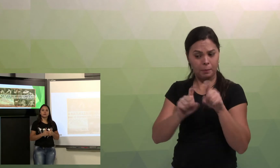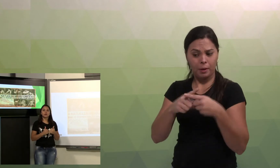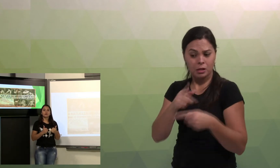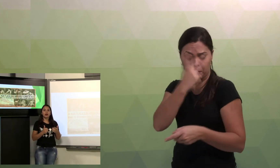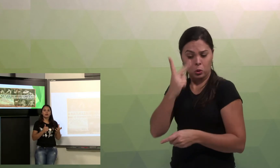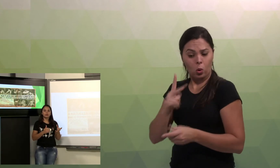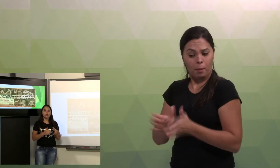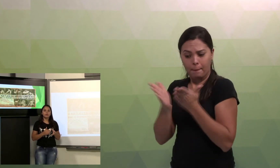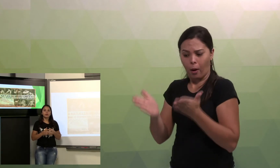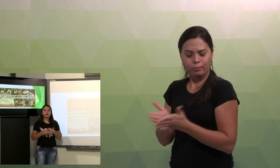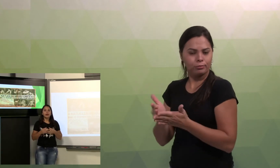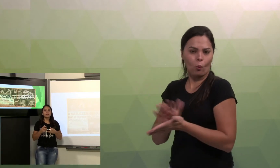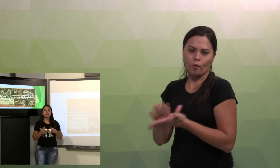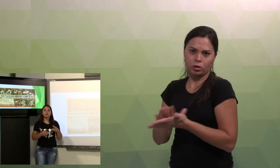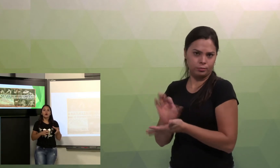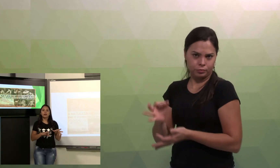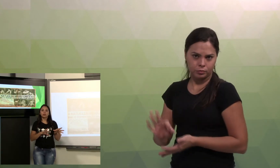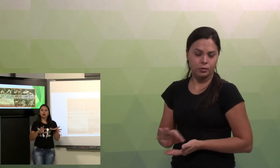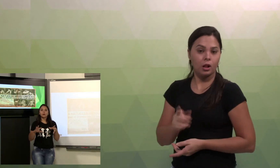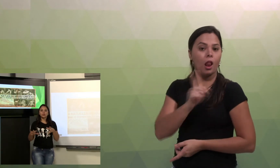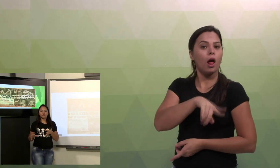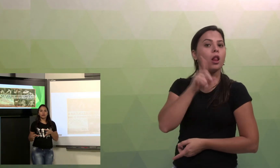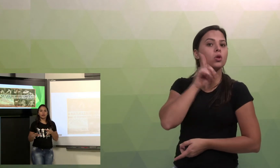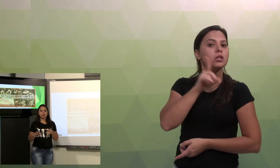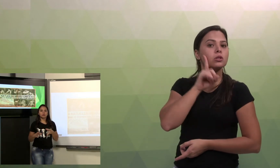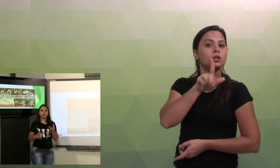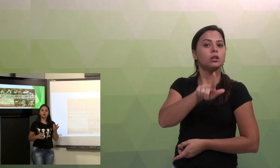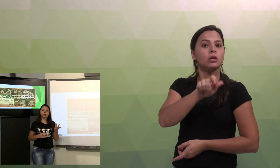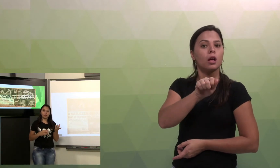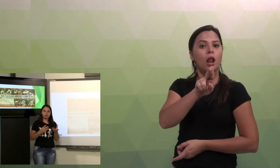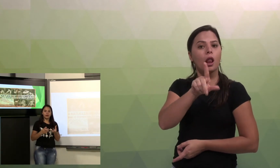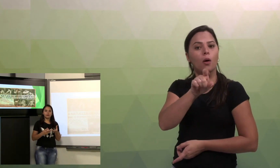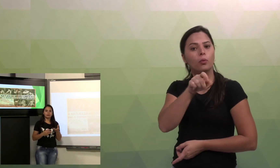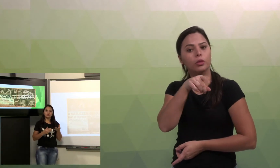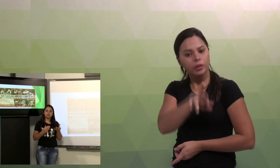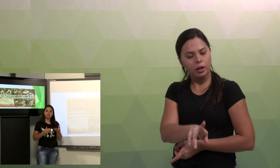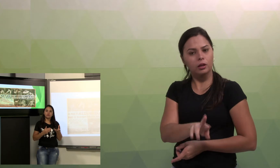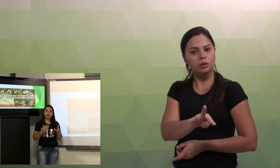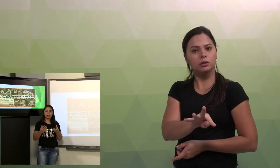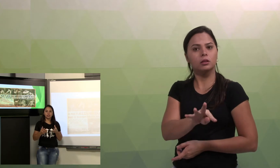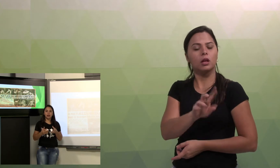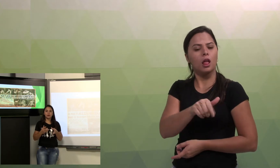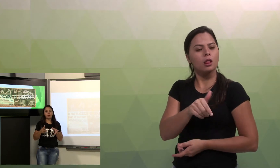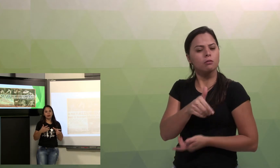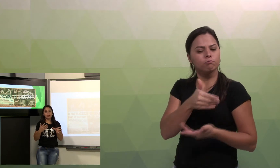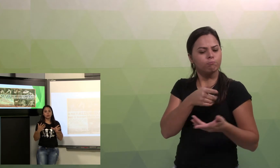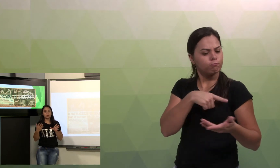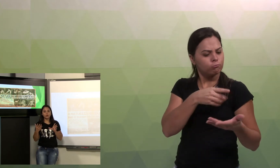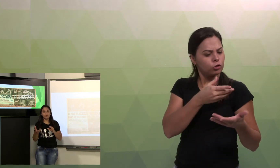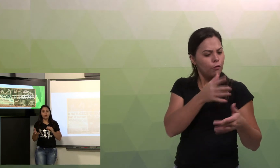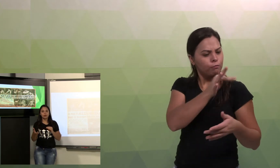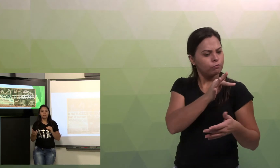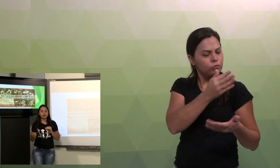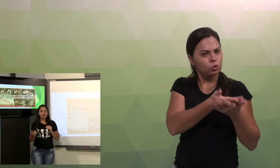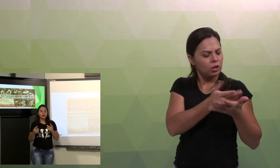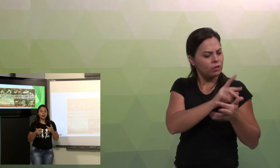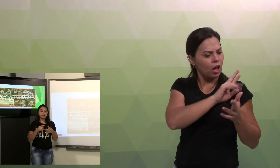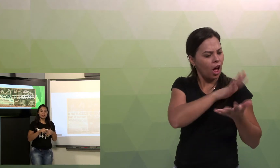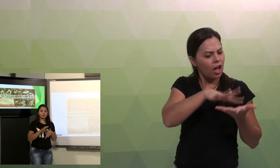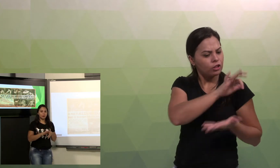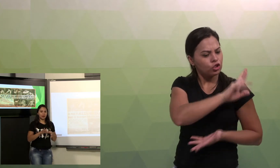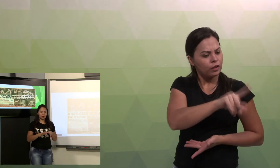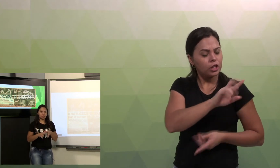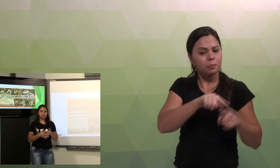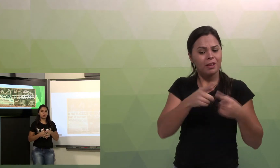Estados Unidos, foi o Gallaudet. Ele estudava uma área totalmente diferente. Quando, nas férias, ele decidiu viajar para a casa de sua família. E